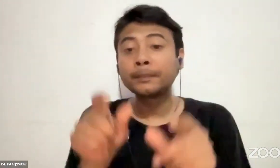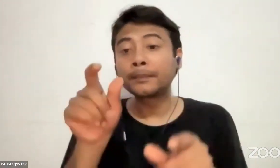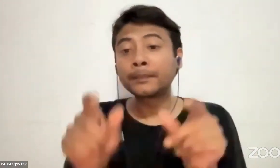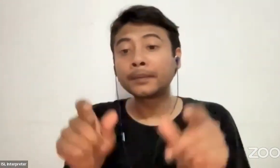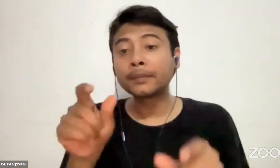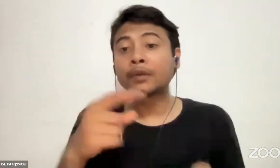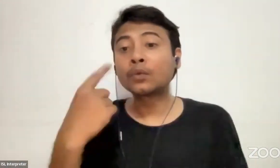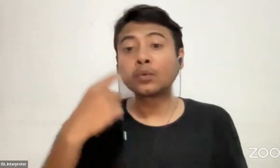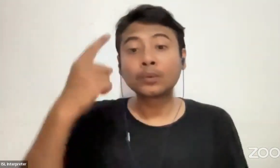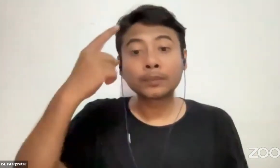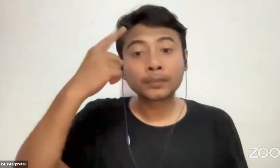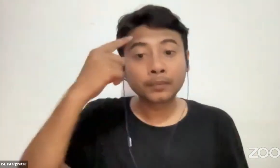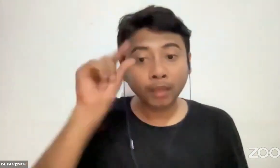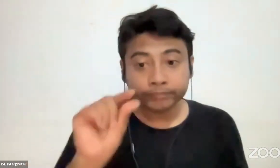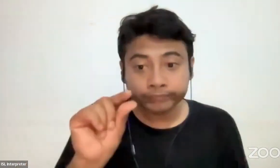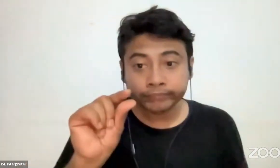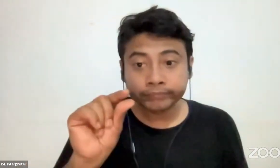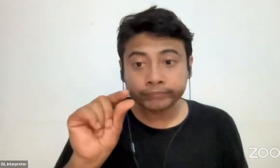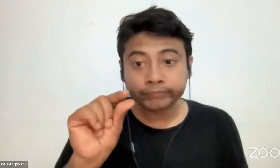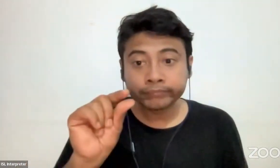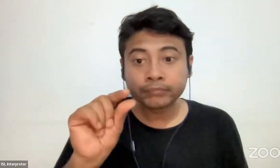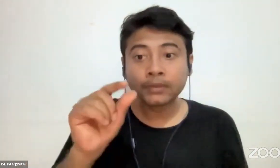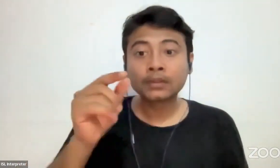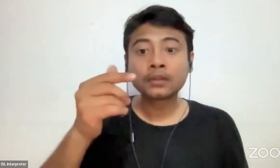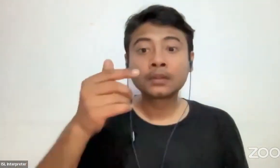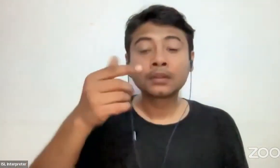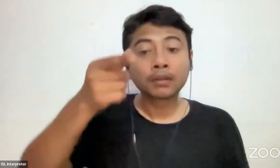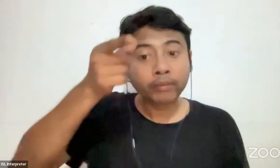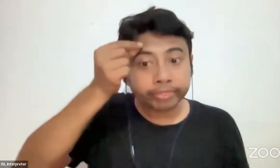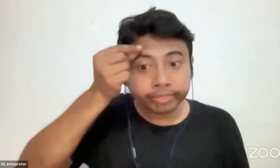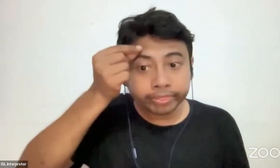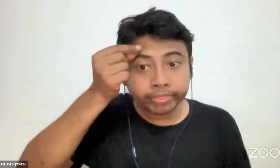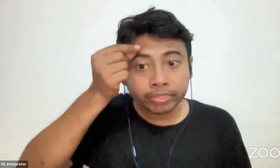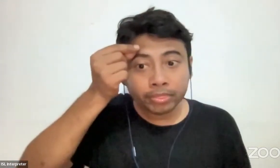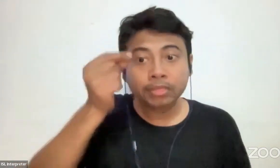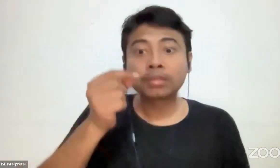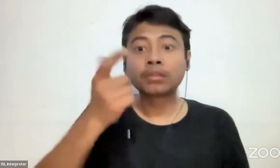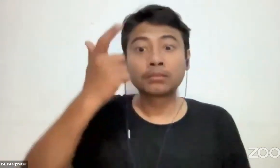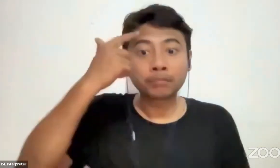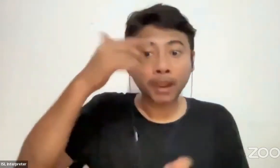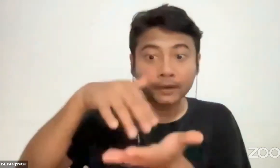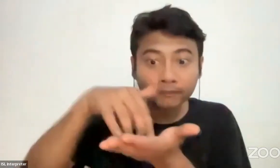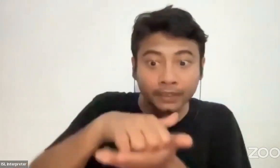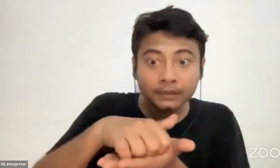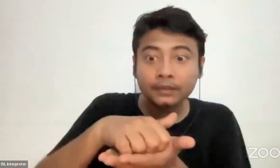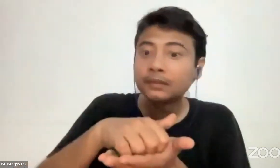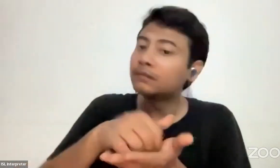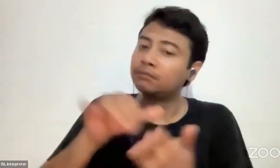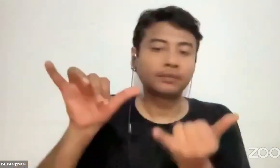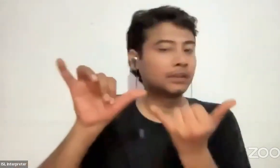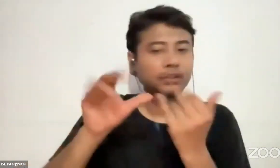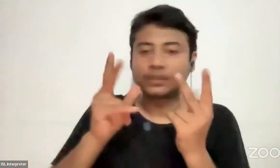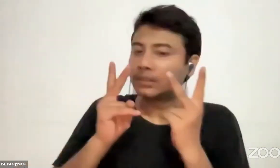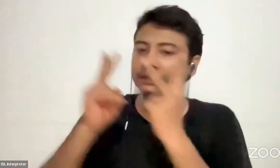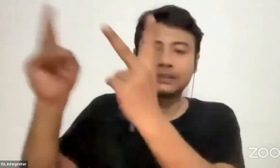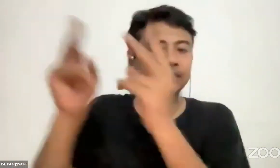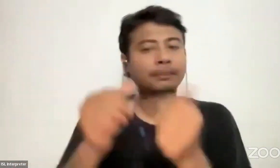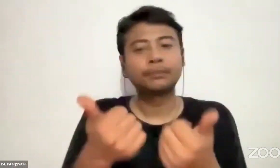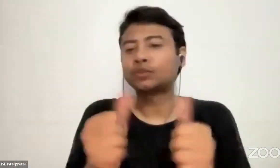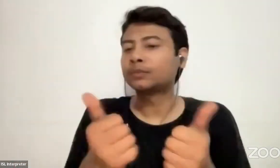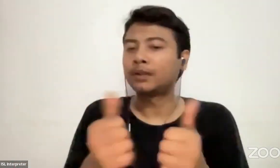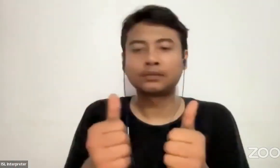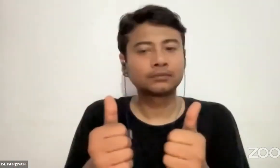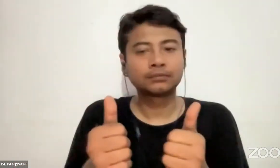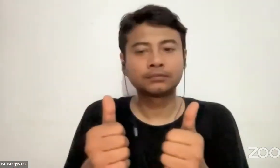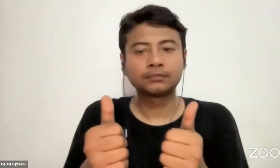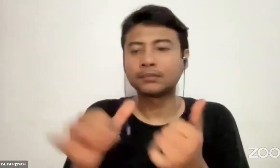कम है और जो मूर्ख हैं, उनके लिए मैं कभी भी प्रकट नहीं होता हूँ। जैसे बहुत सारे